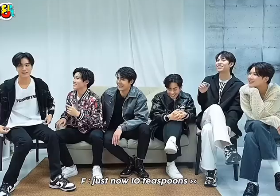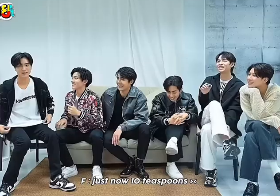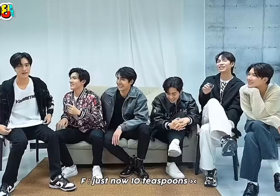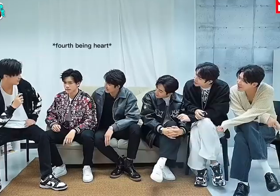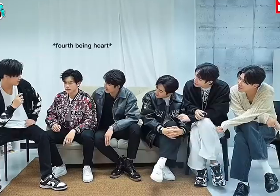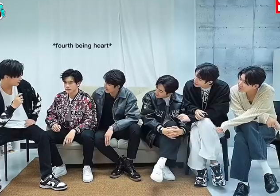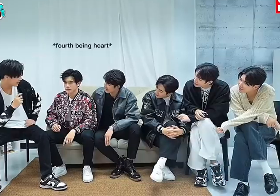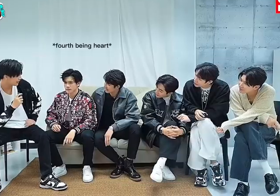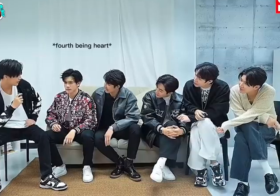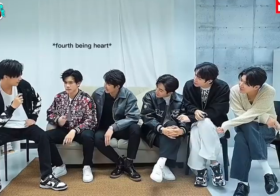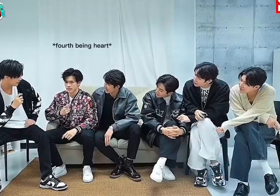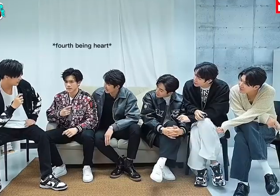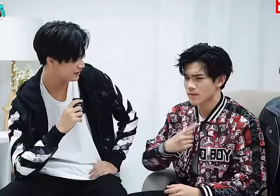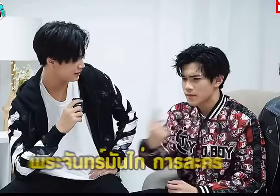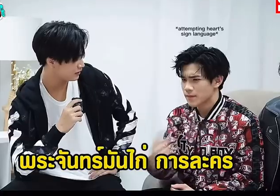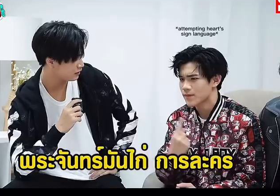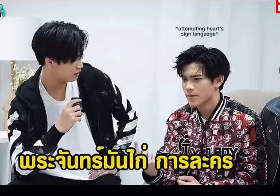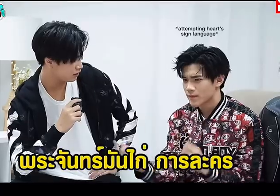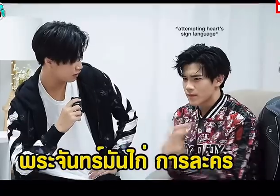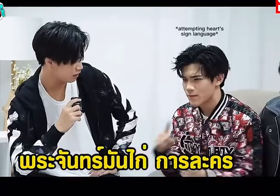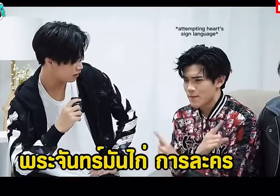คือต้องไปนะครับบอกเลย